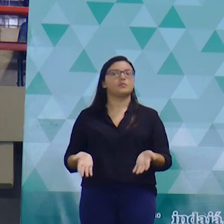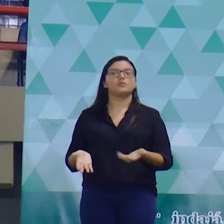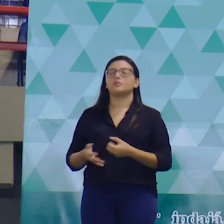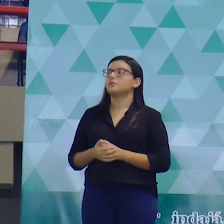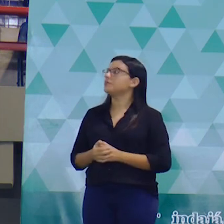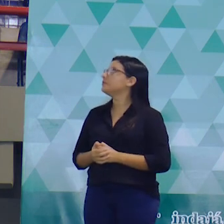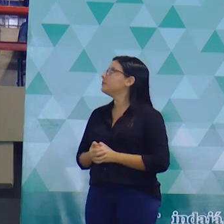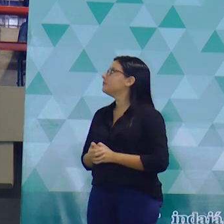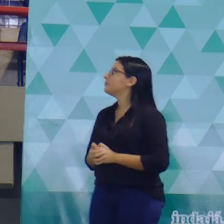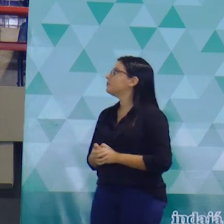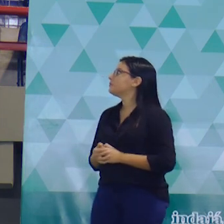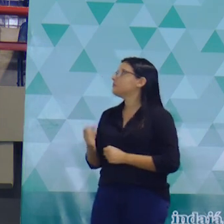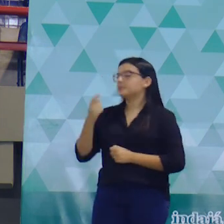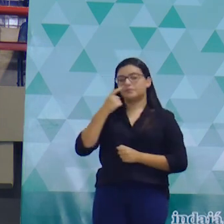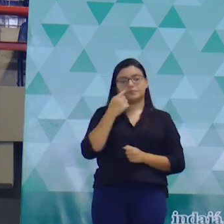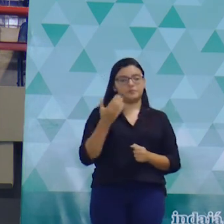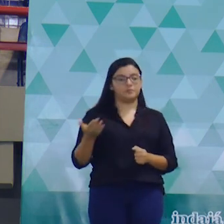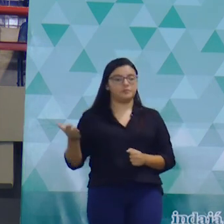Ó,